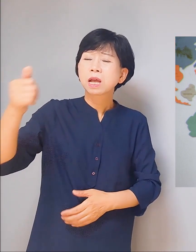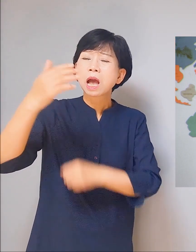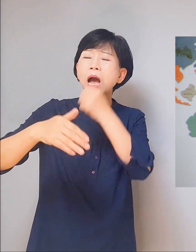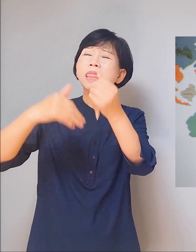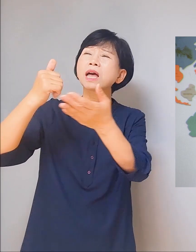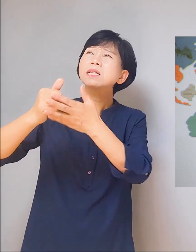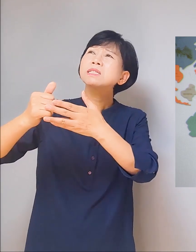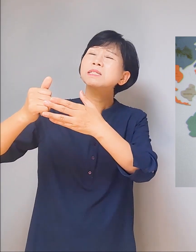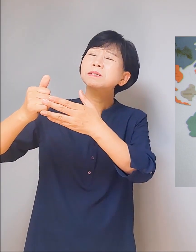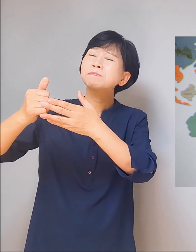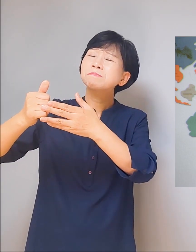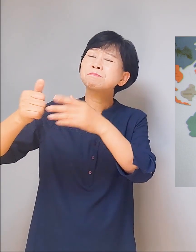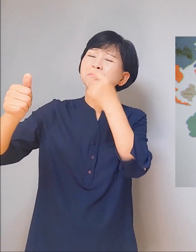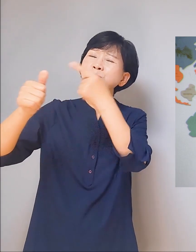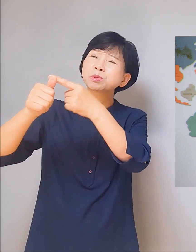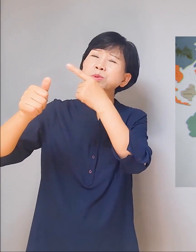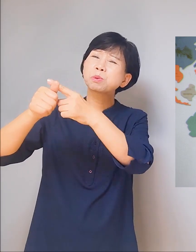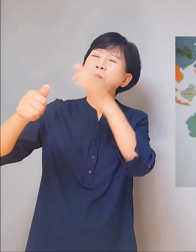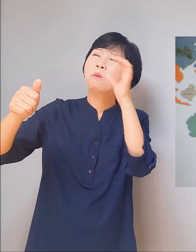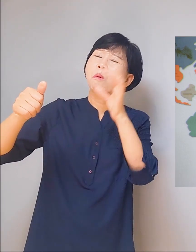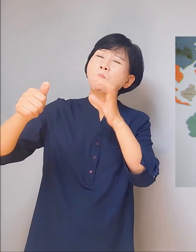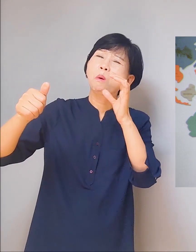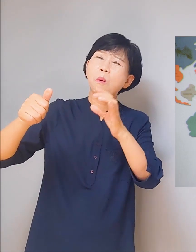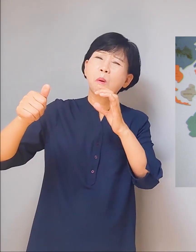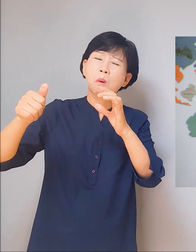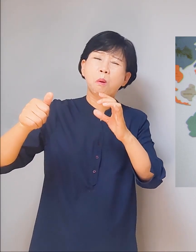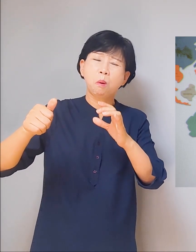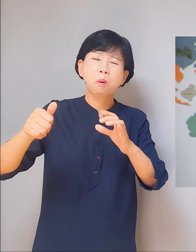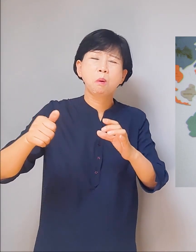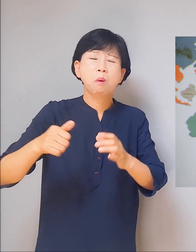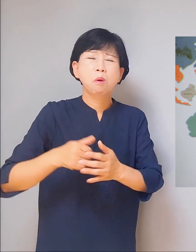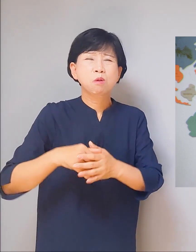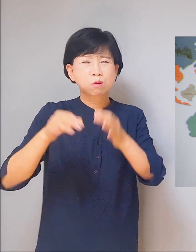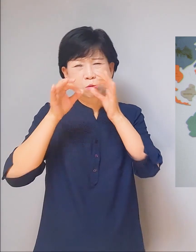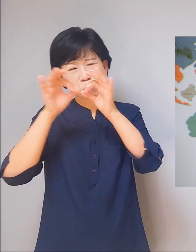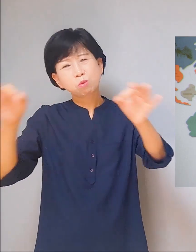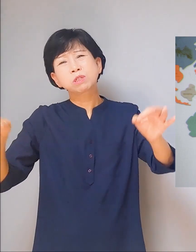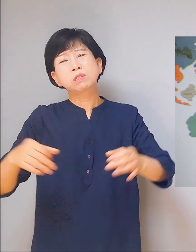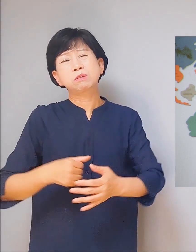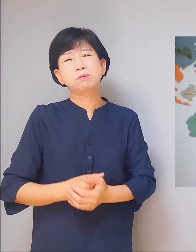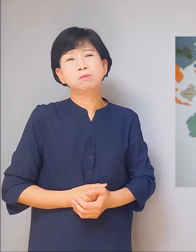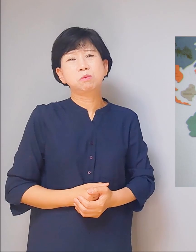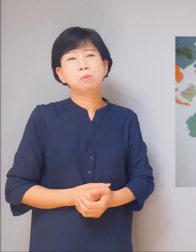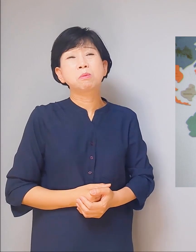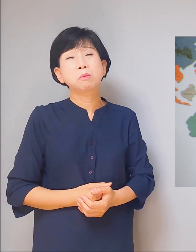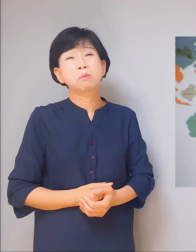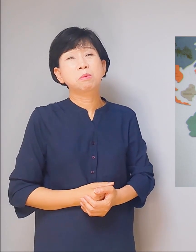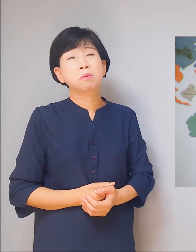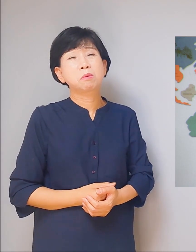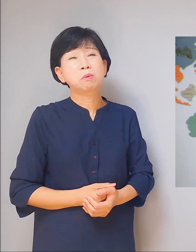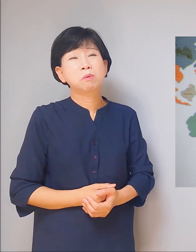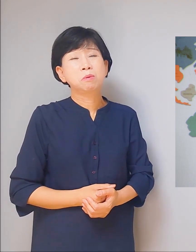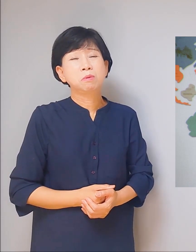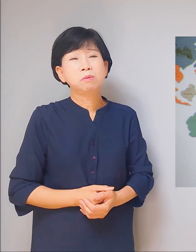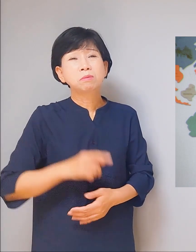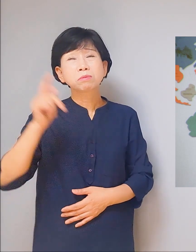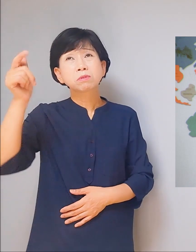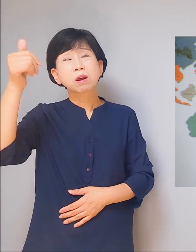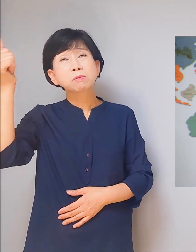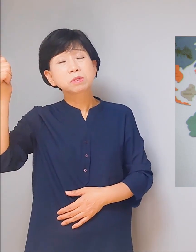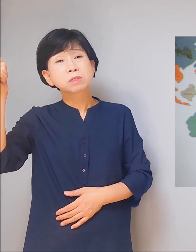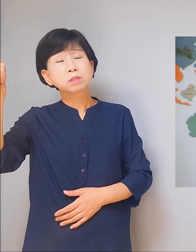지친 거죠. 골리앗이 하루는 좀 쉬어야 되겠다. 그리고 텐트 안에 들어가 누워